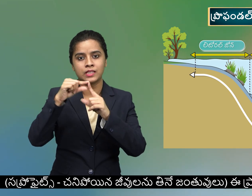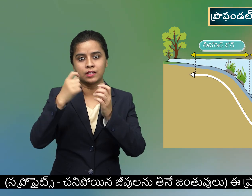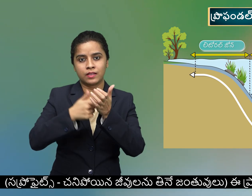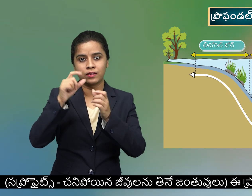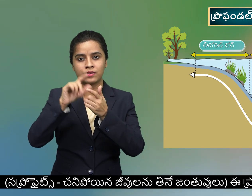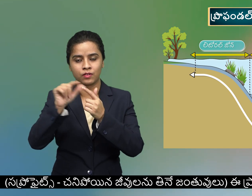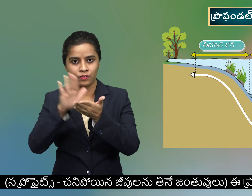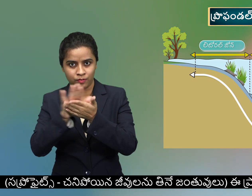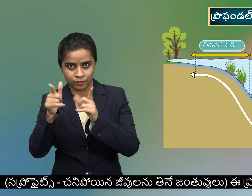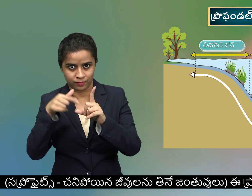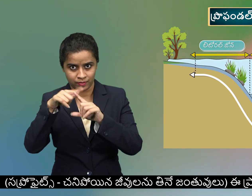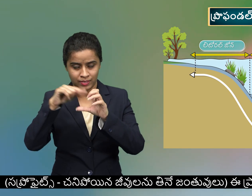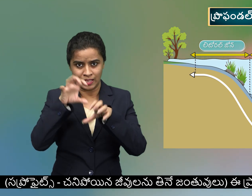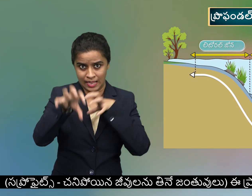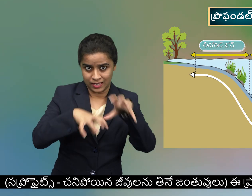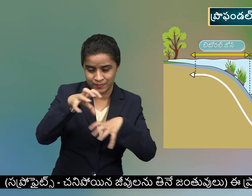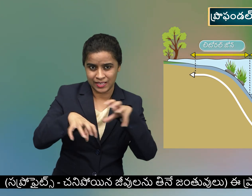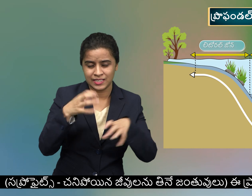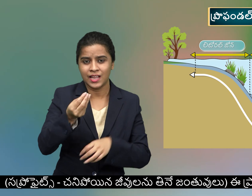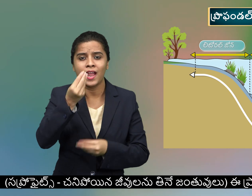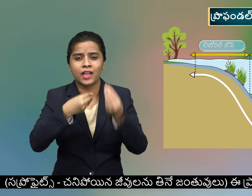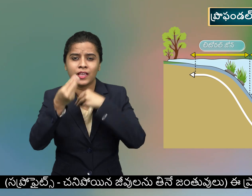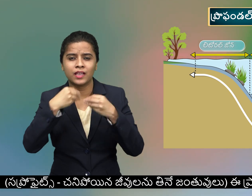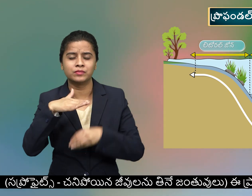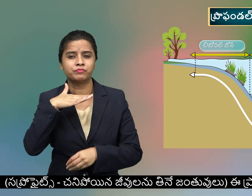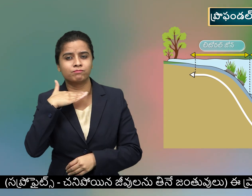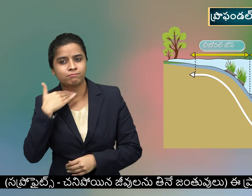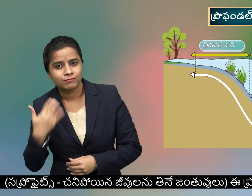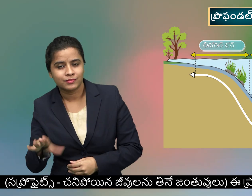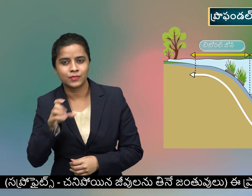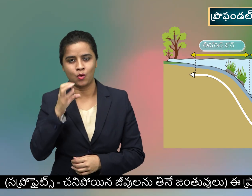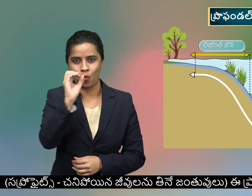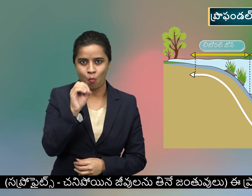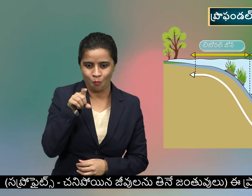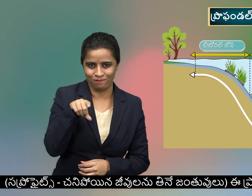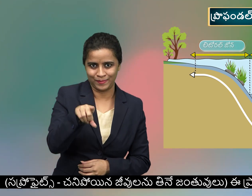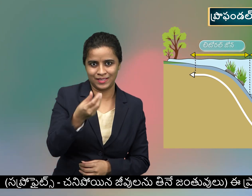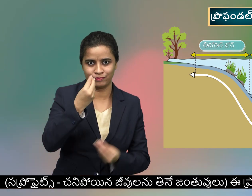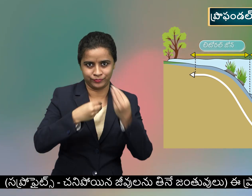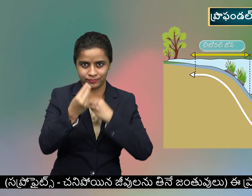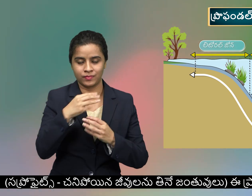సాఫ్రఫైట్స్, చనిపోయిన జీవులను తినే జంతువులు ఈ ప్రాంతంలో కనిపిస్తాయి.